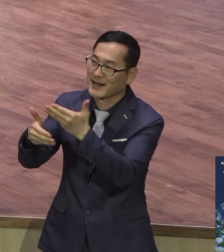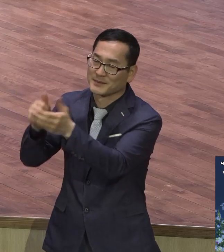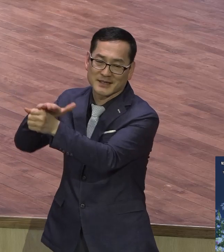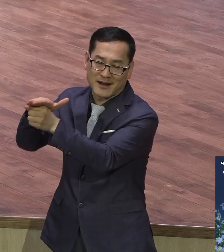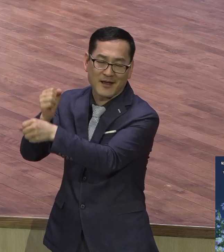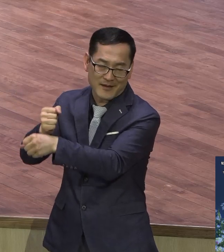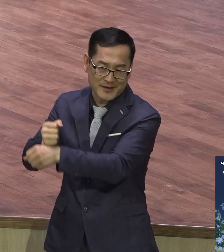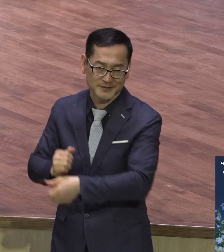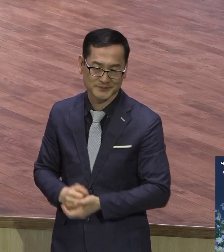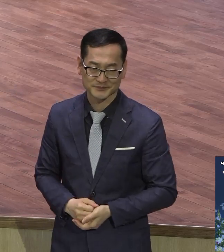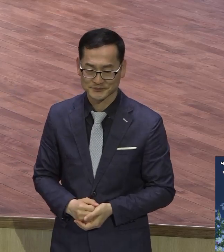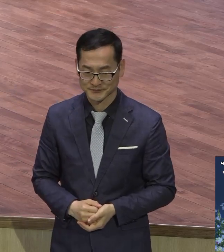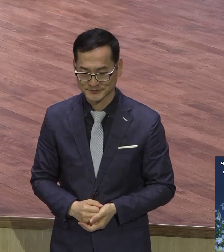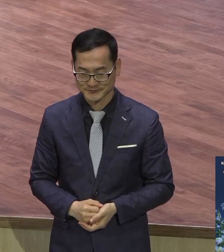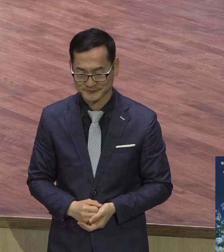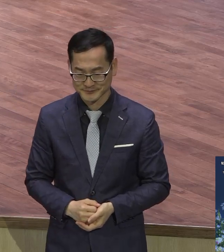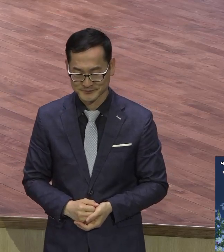것이에요.